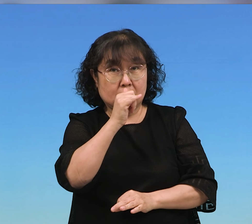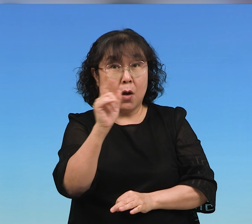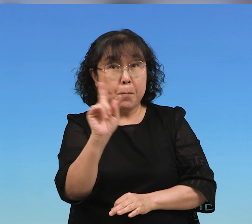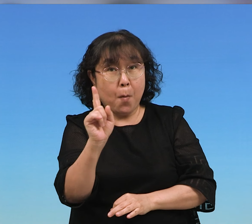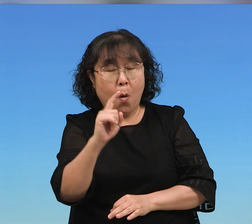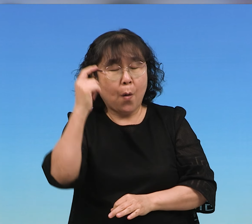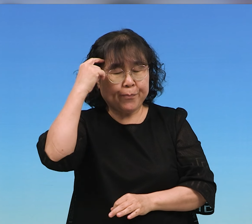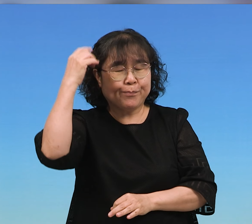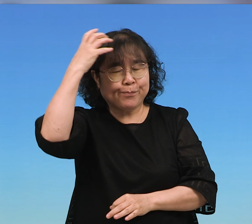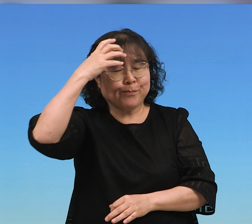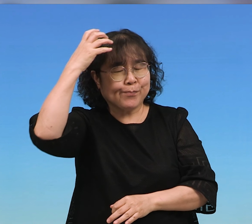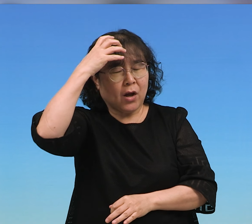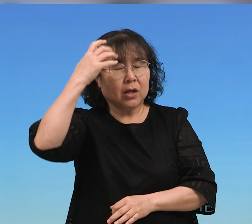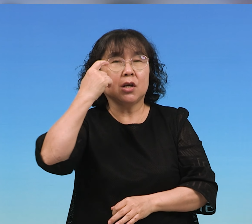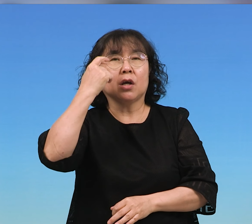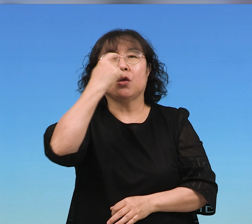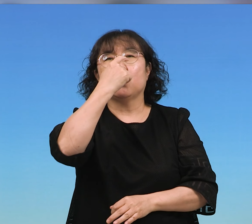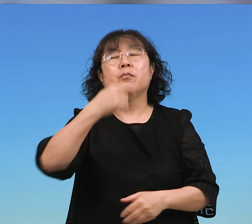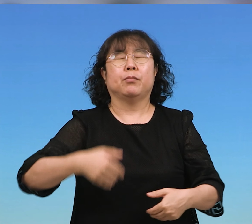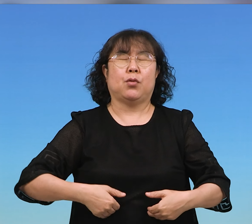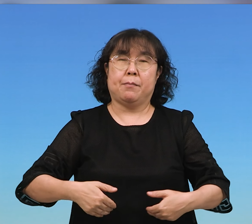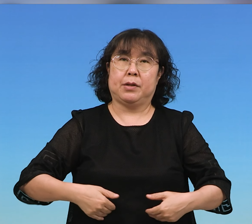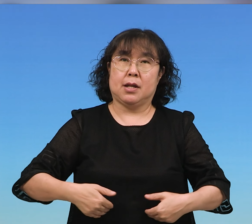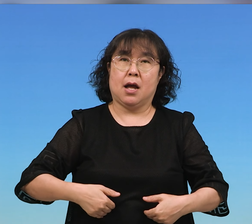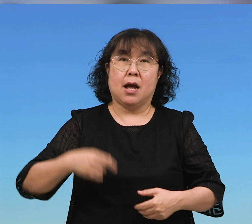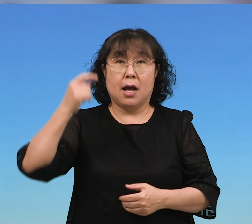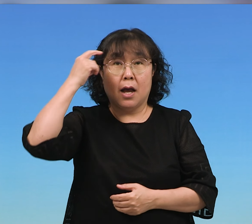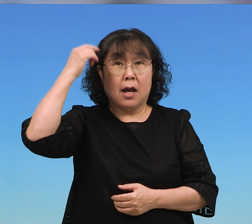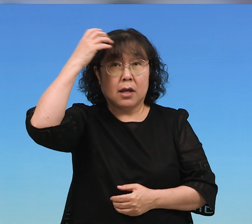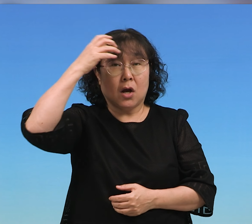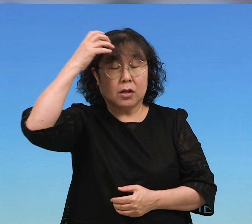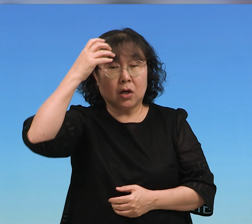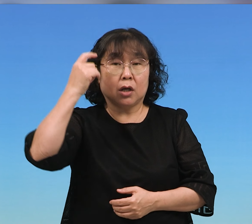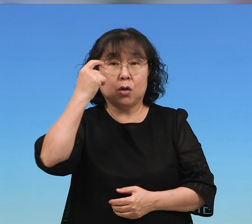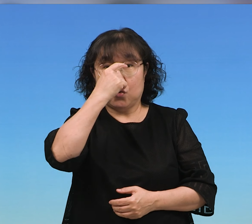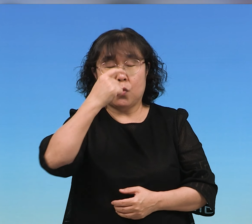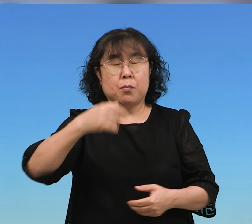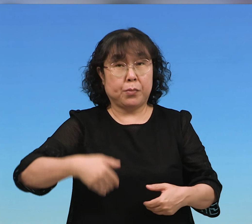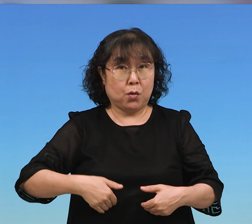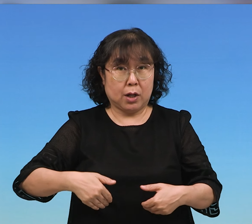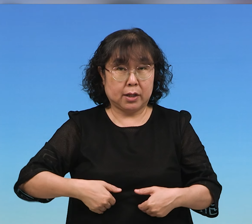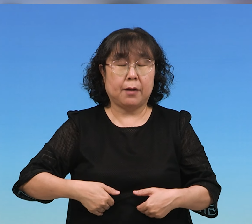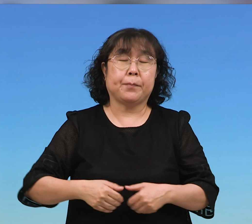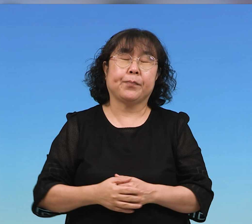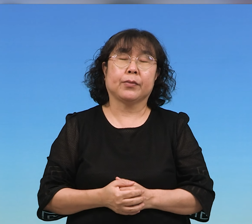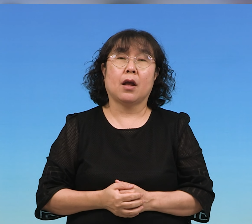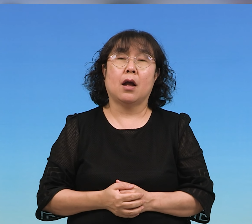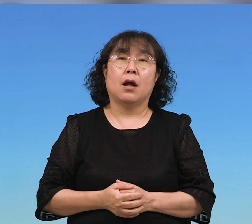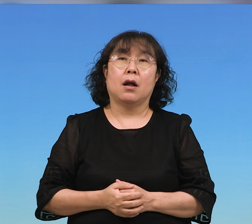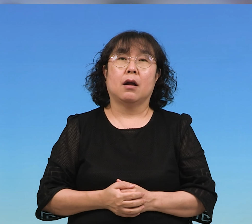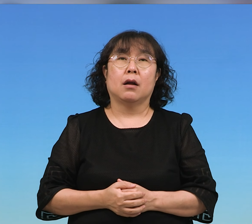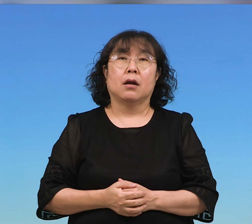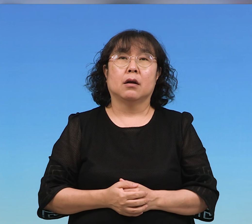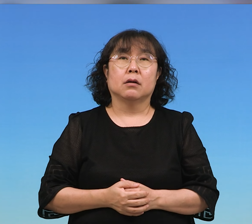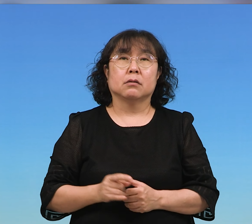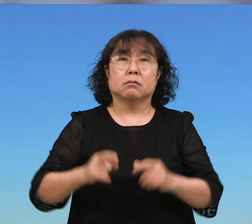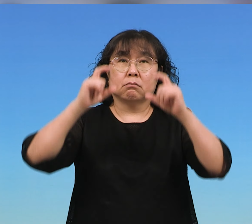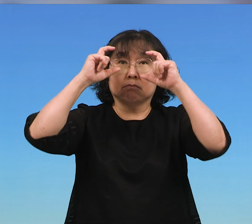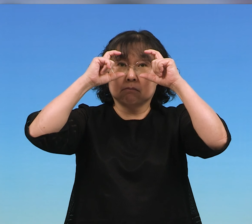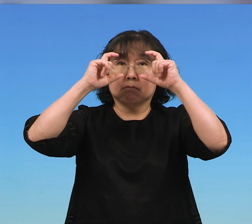하나 있는데 그게 바로 영적인 안목입니다. 안목. 그 안목을 키워야 되는데요. 이